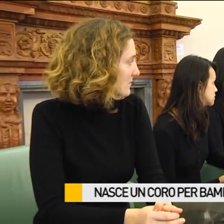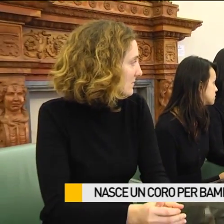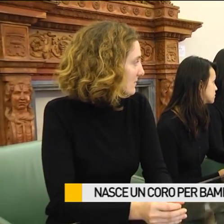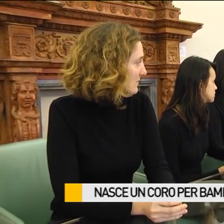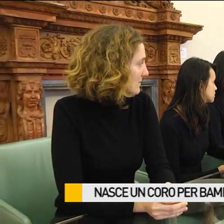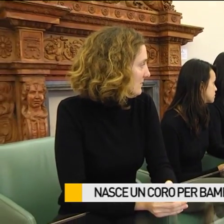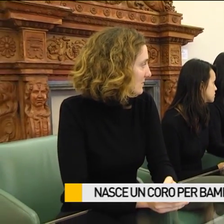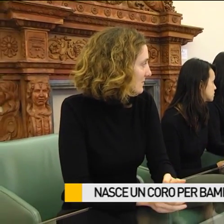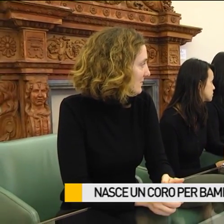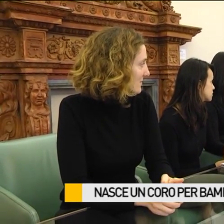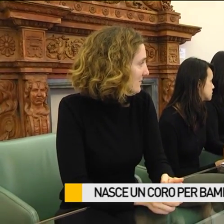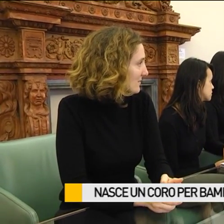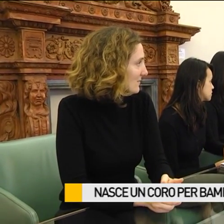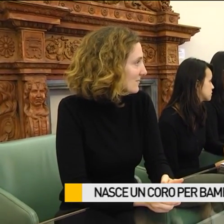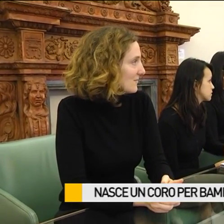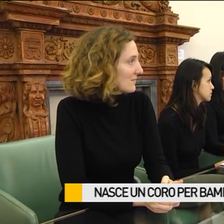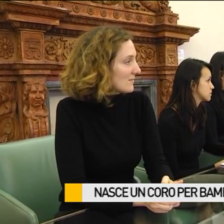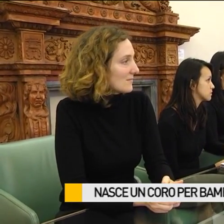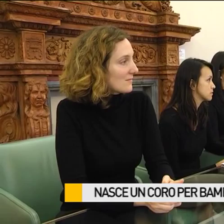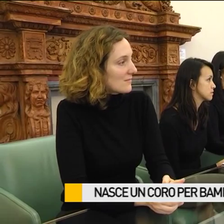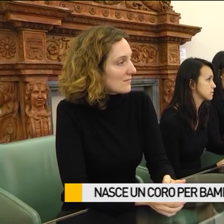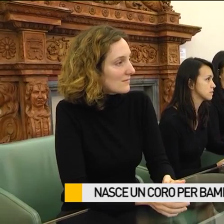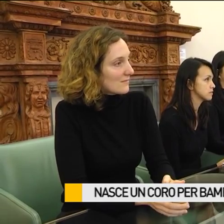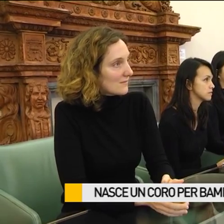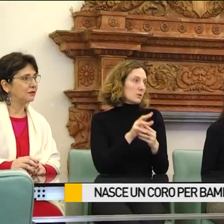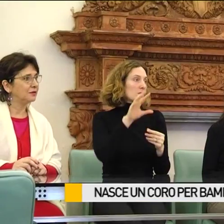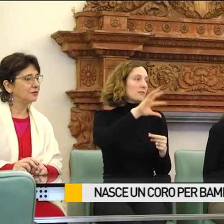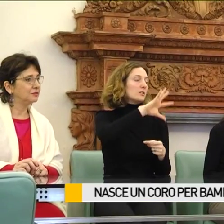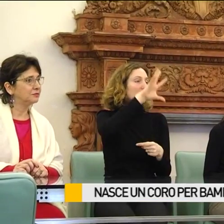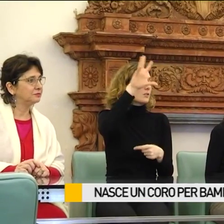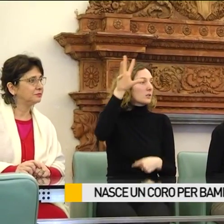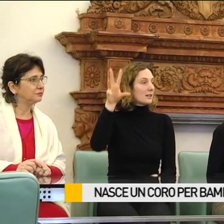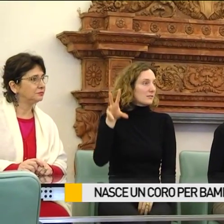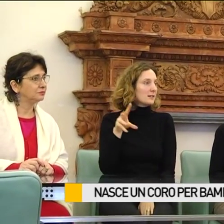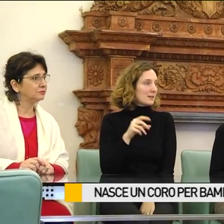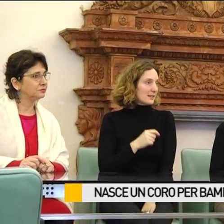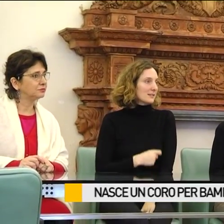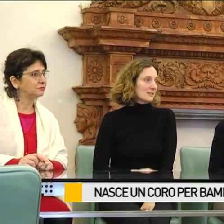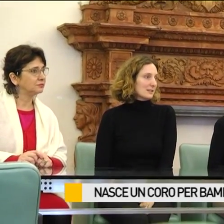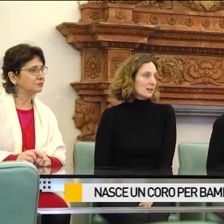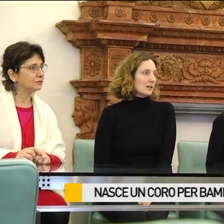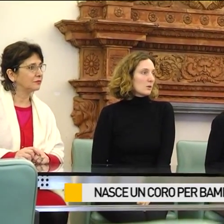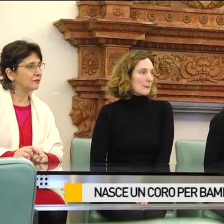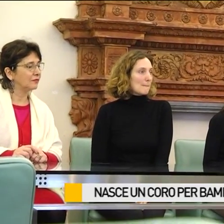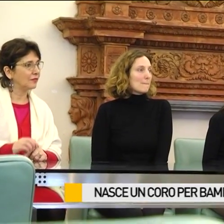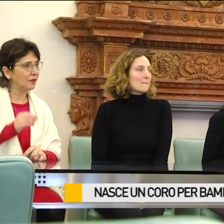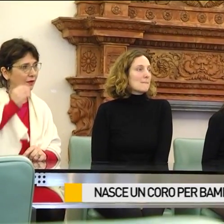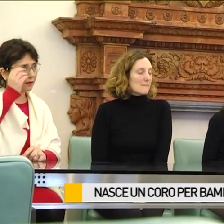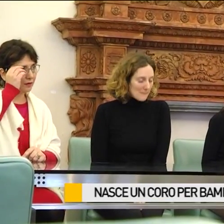ore 18, si terrà la presentazione ufficiale dell'iniziativa. Il laboratorio poi avrà inizio venerdì 17 aprile nella stessa